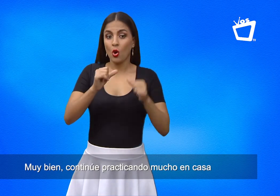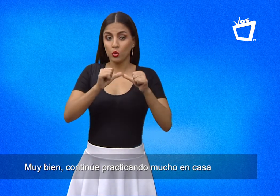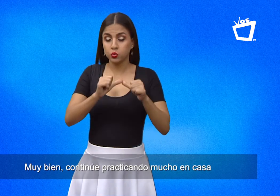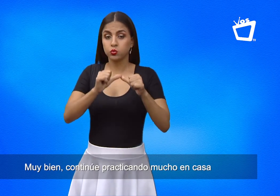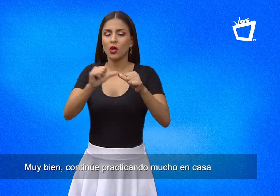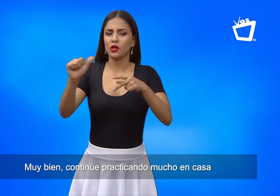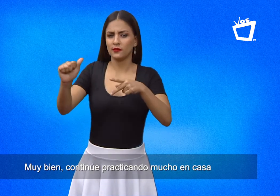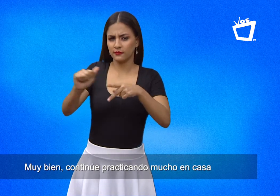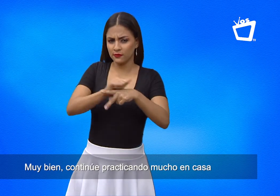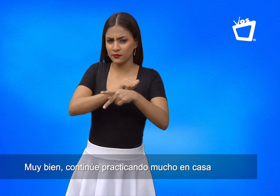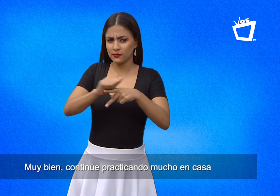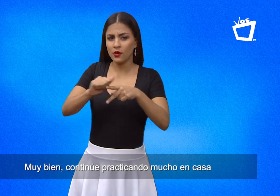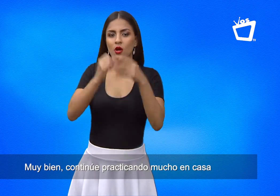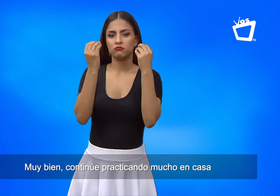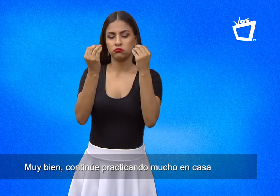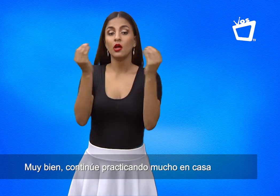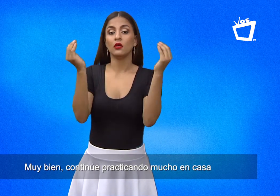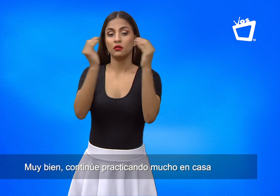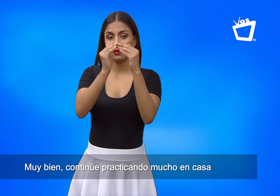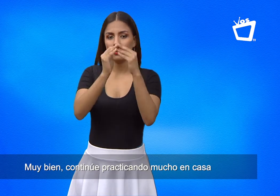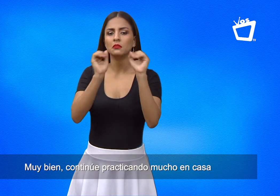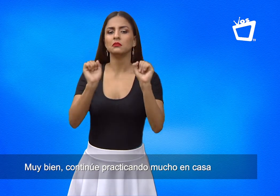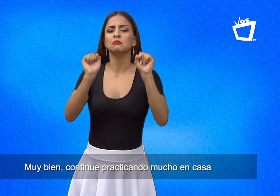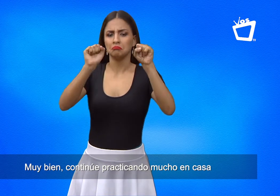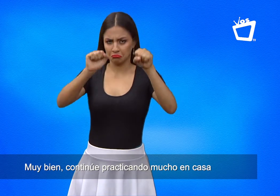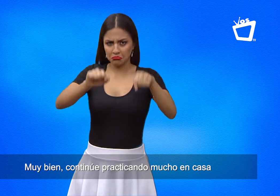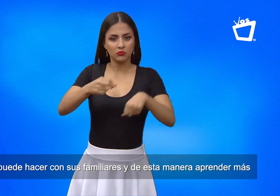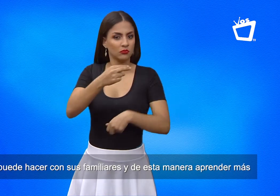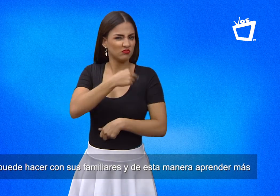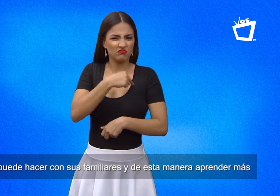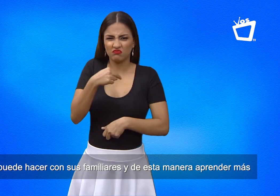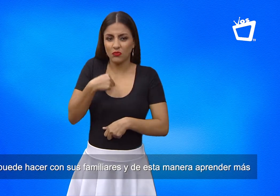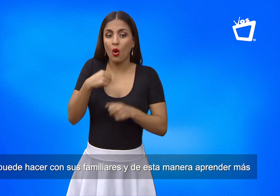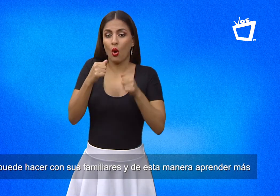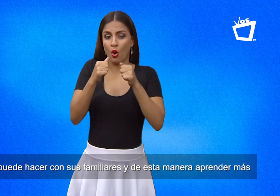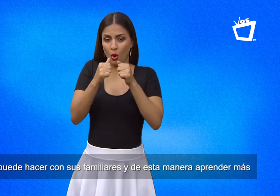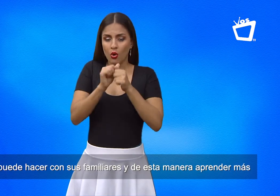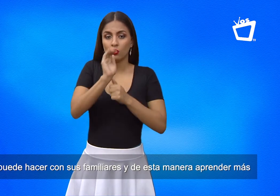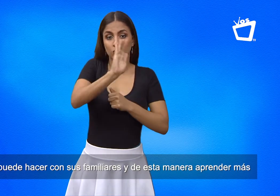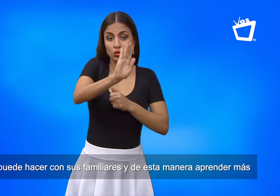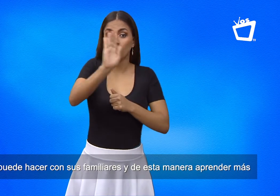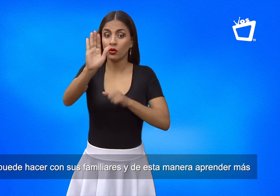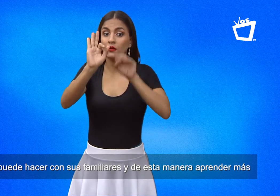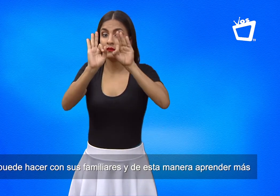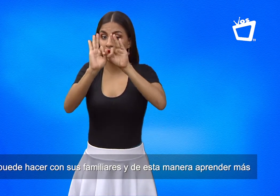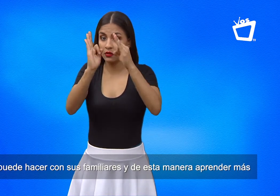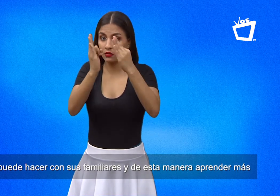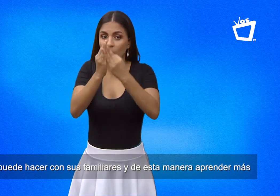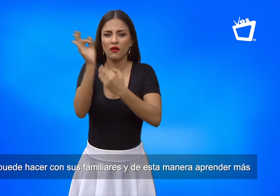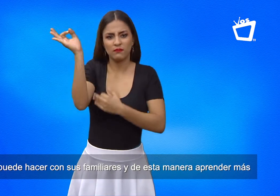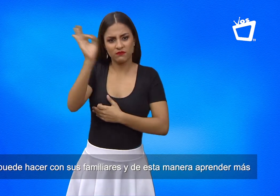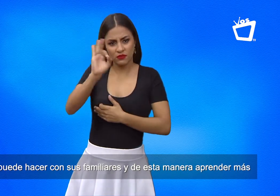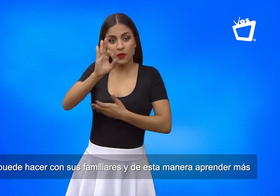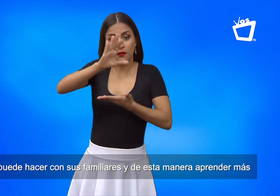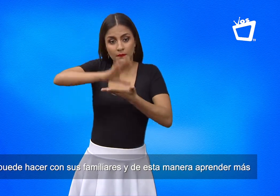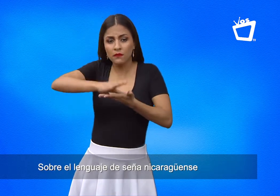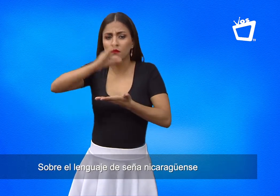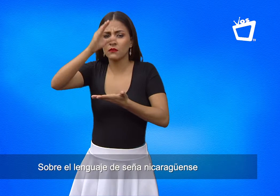Muy bien. Continúe practicando mucho en casa. Lo puede hacer con sus familiares y de esta manera aprender más sobre